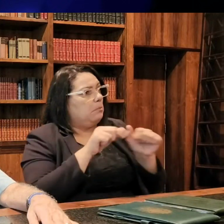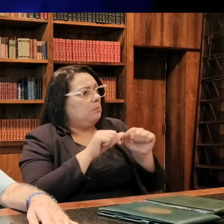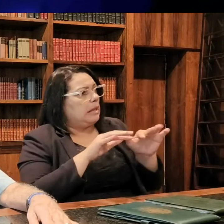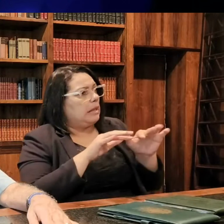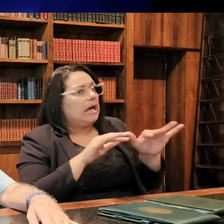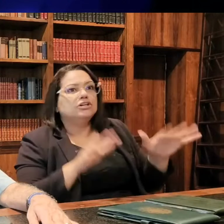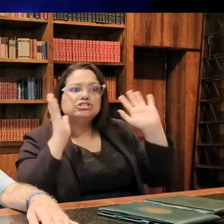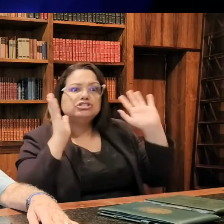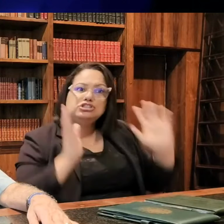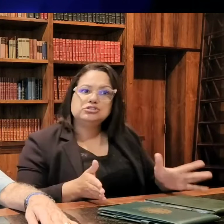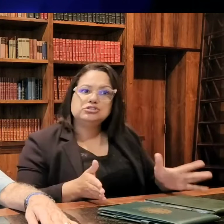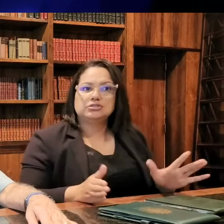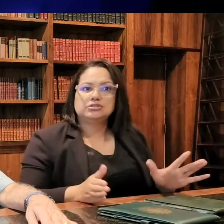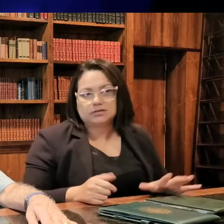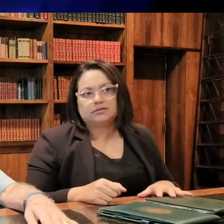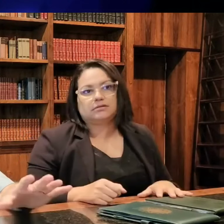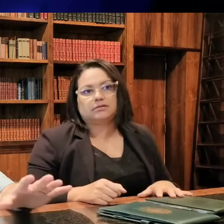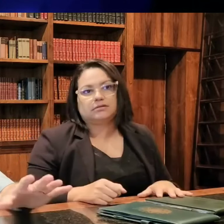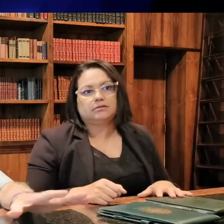Mas está aí,